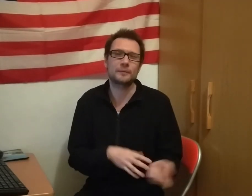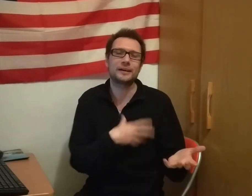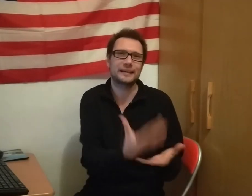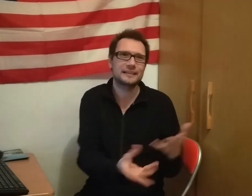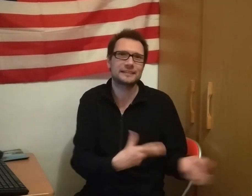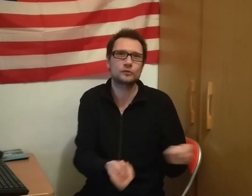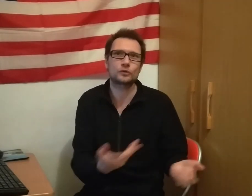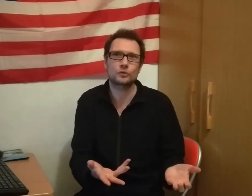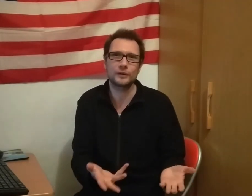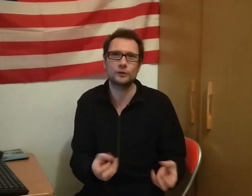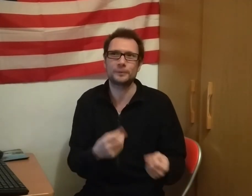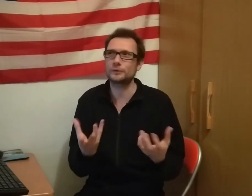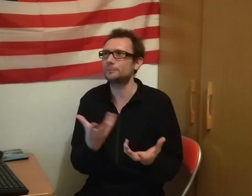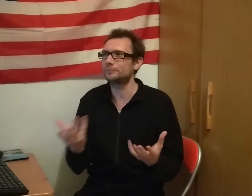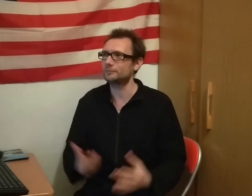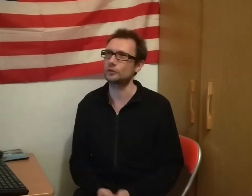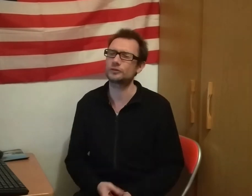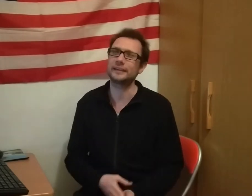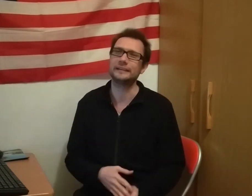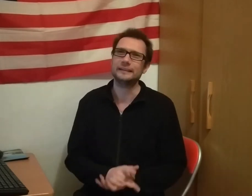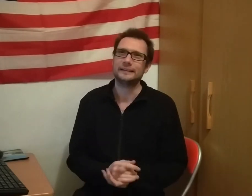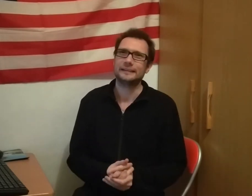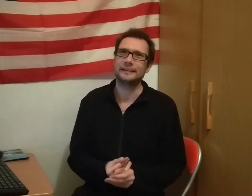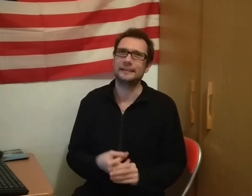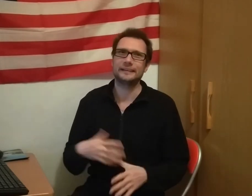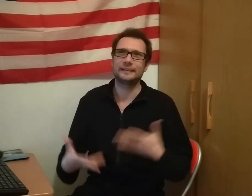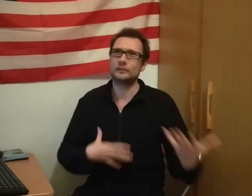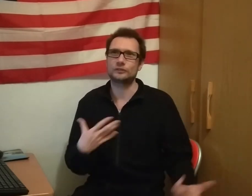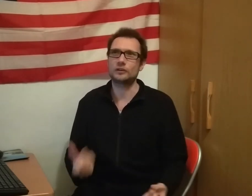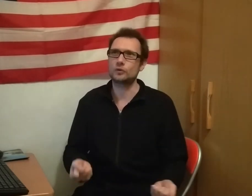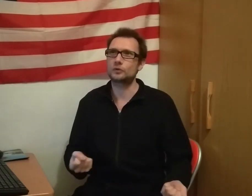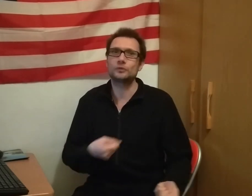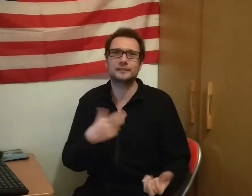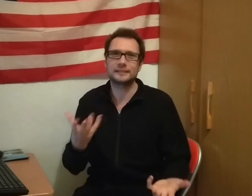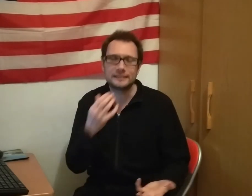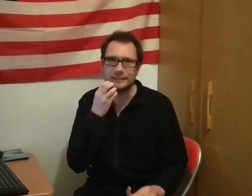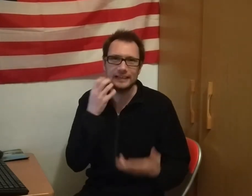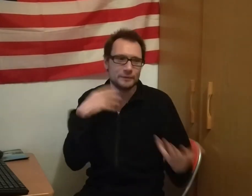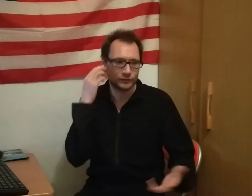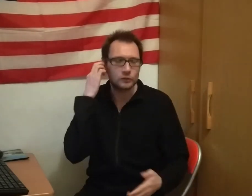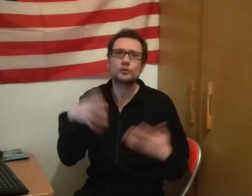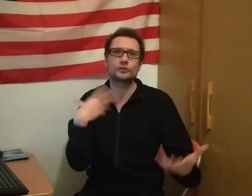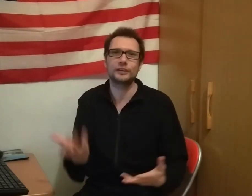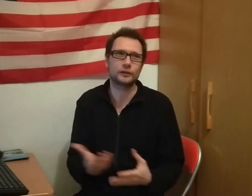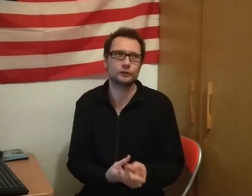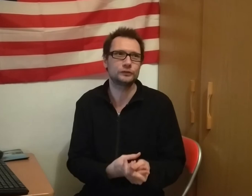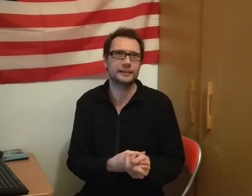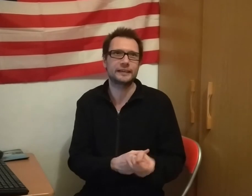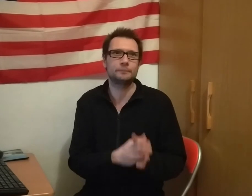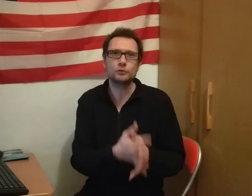la calle a hacer algún juego, pero no lo sé, no sé, o algún tema, no sé, algún consejo, qué busco,